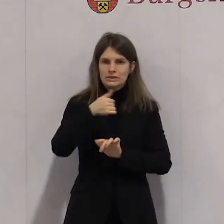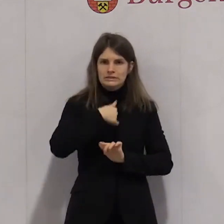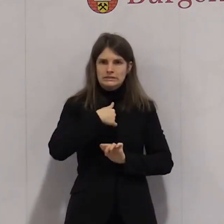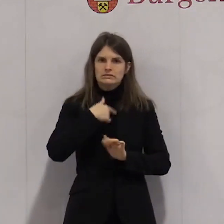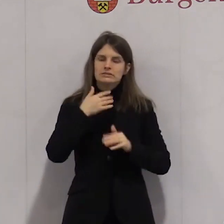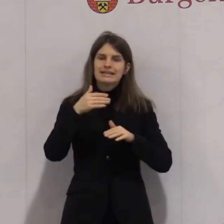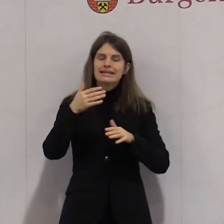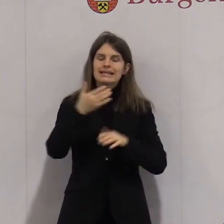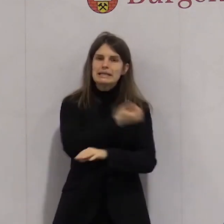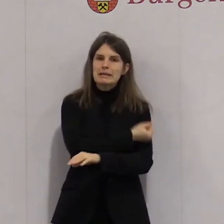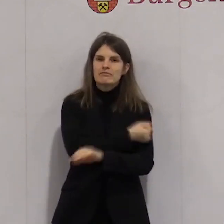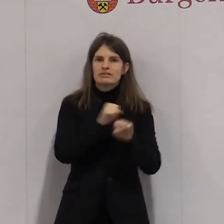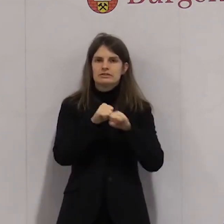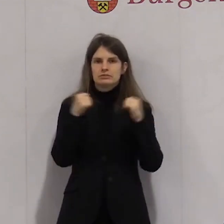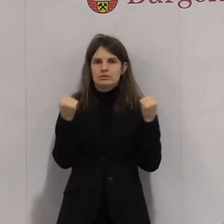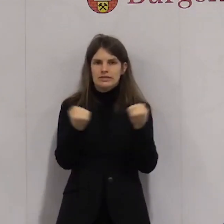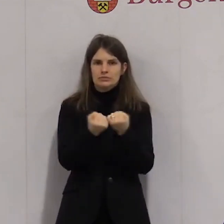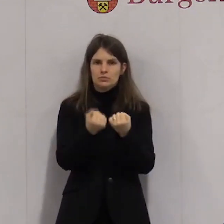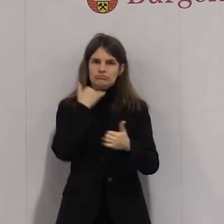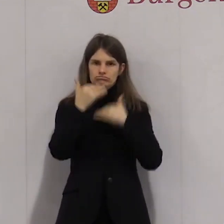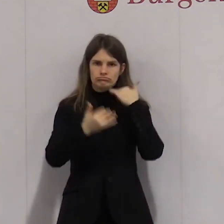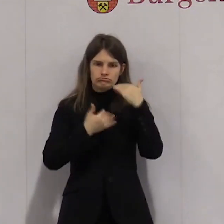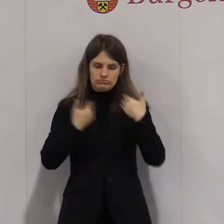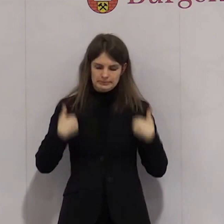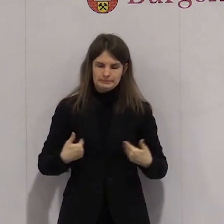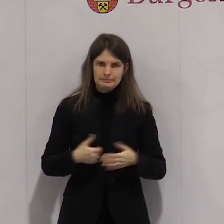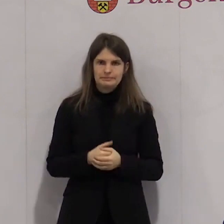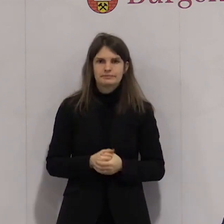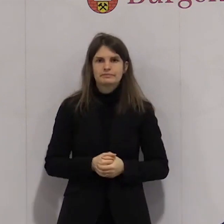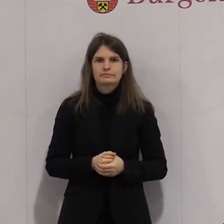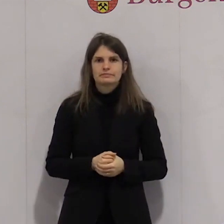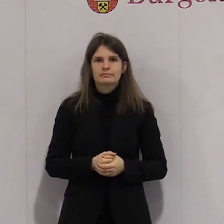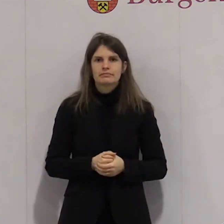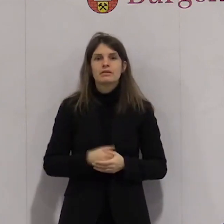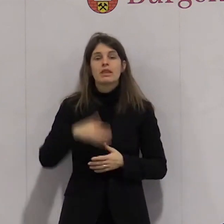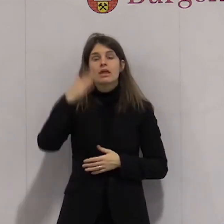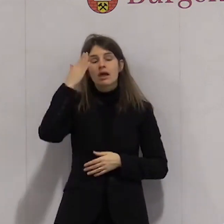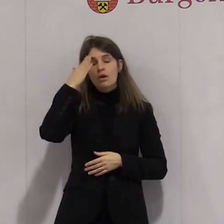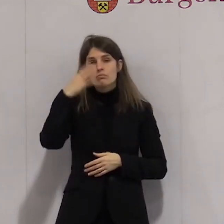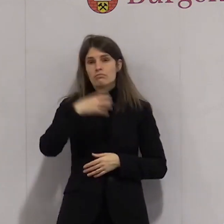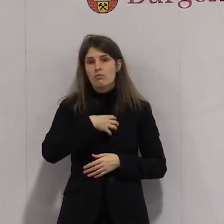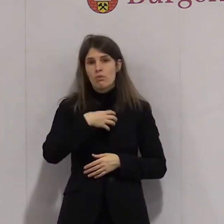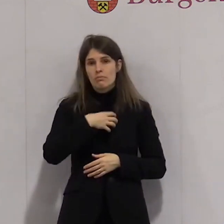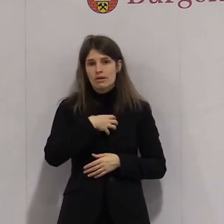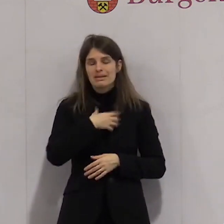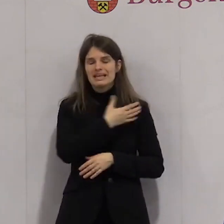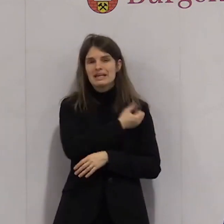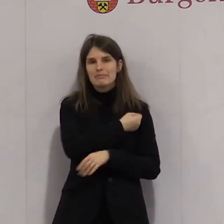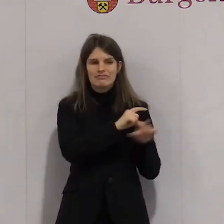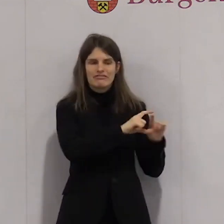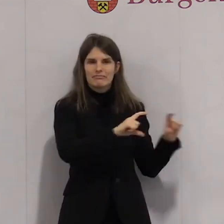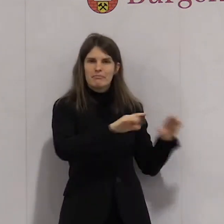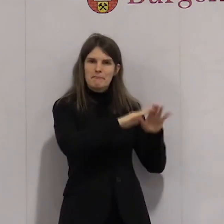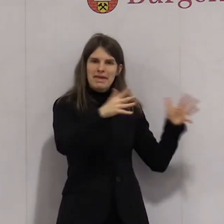stehen das hauptproblem bleibt der impfstoff ist knapp